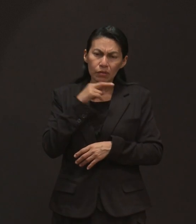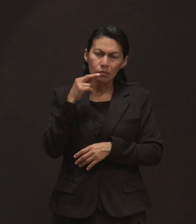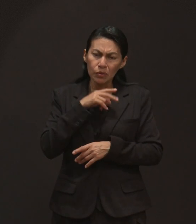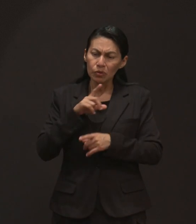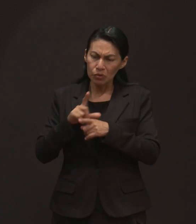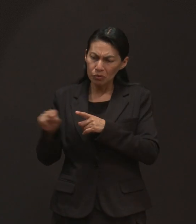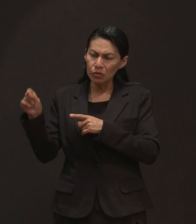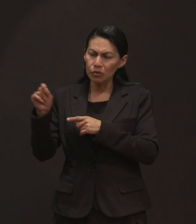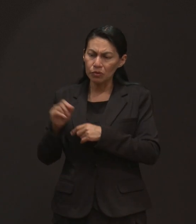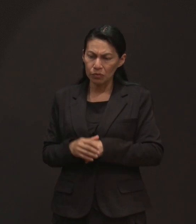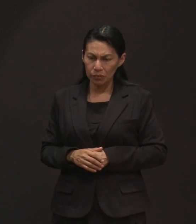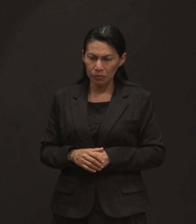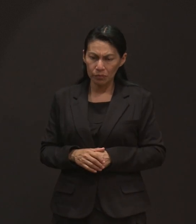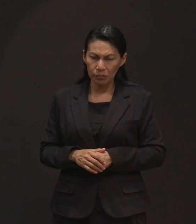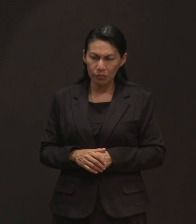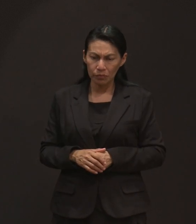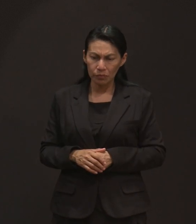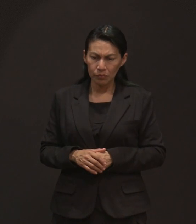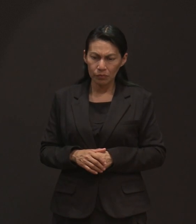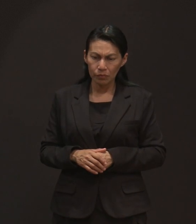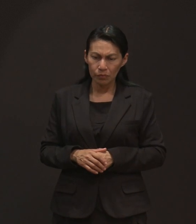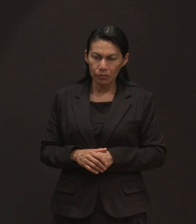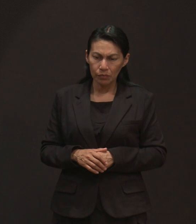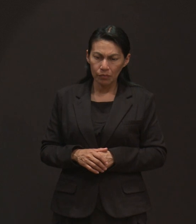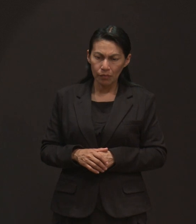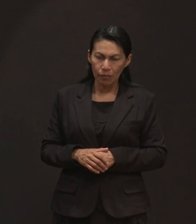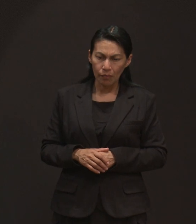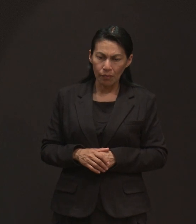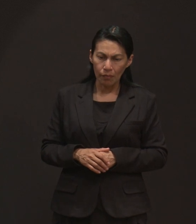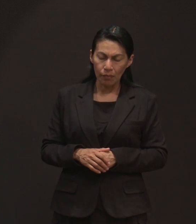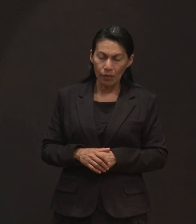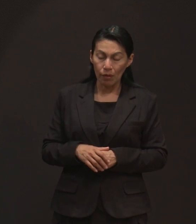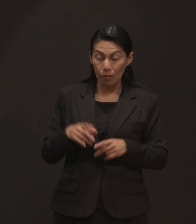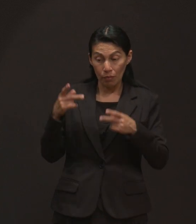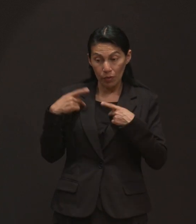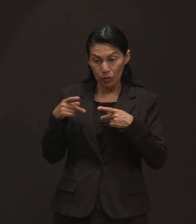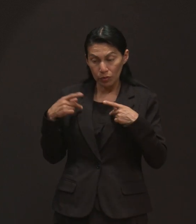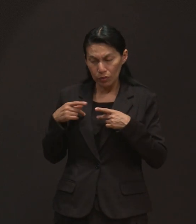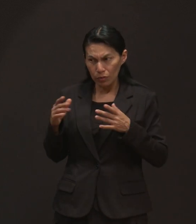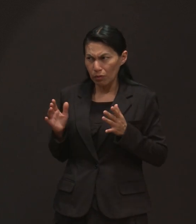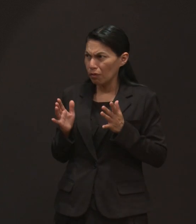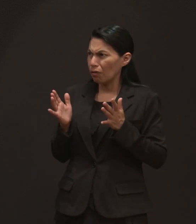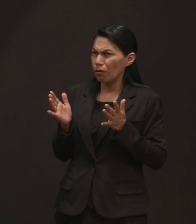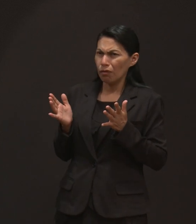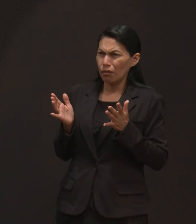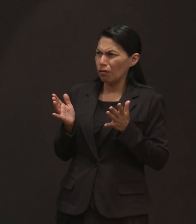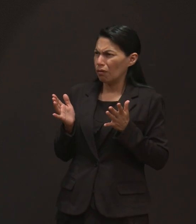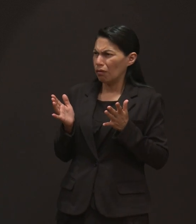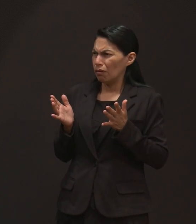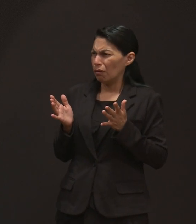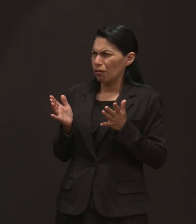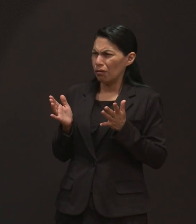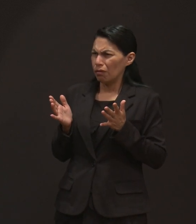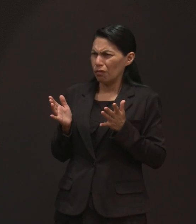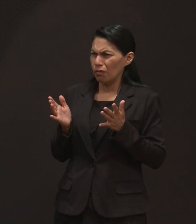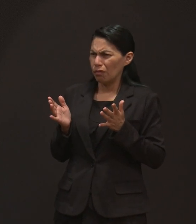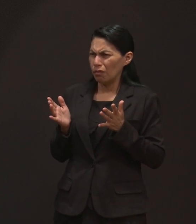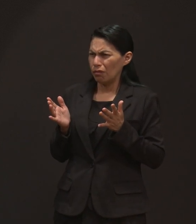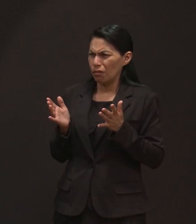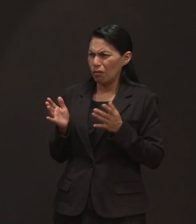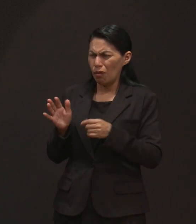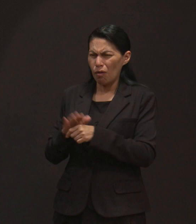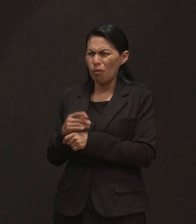Salieron rápidamente, se bajaron rápidamente, entonces, pues de hecho, las personas también se quedaron así